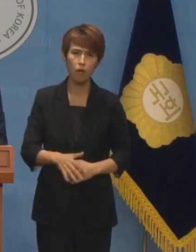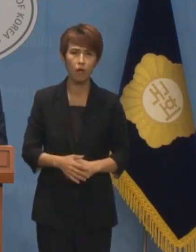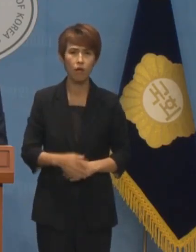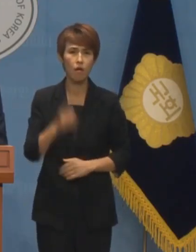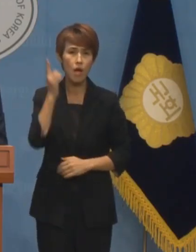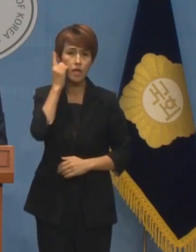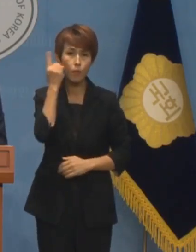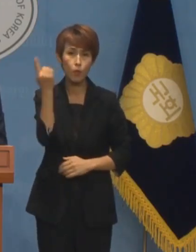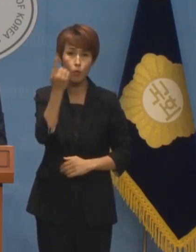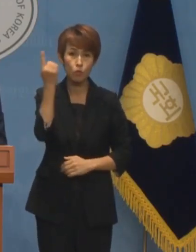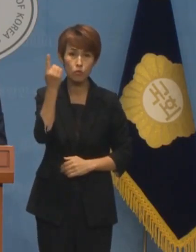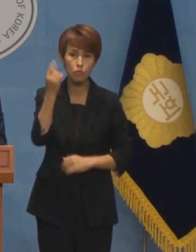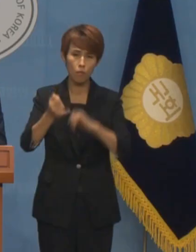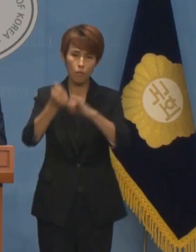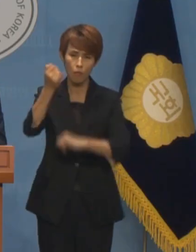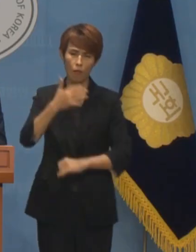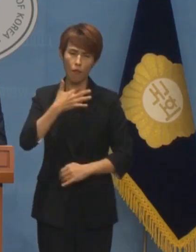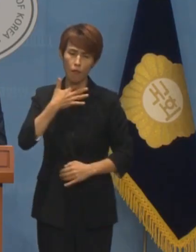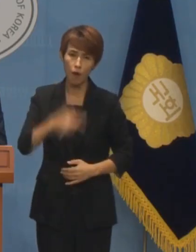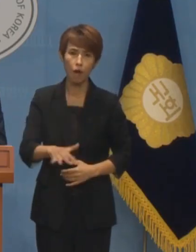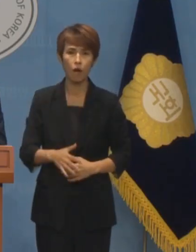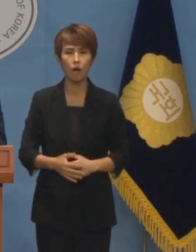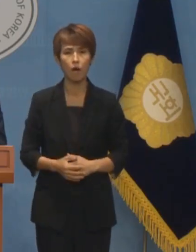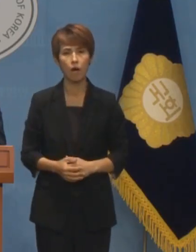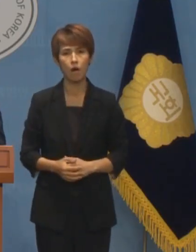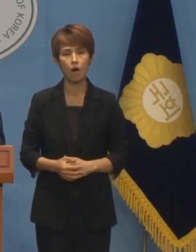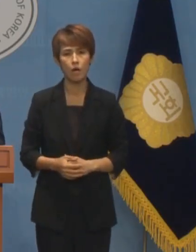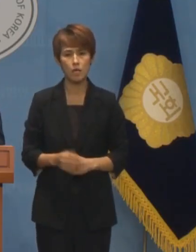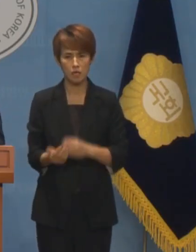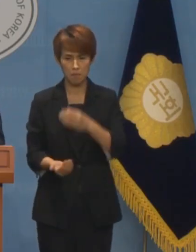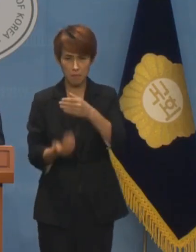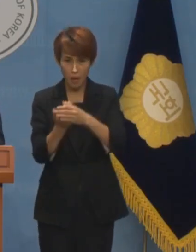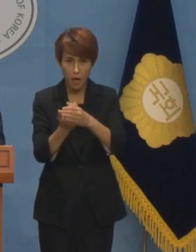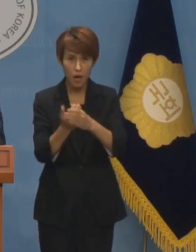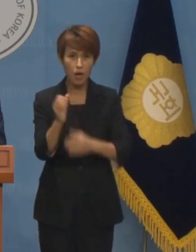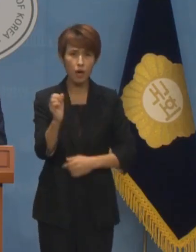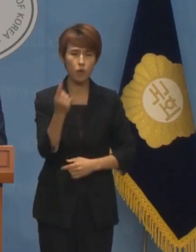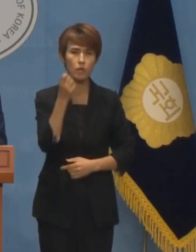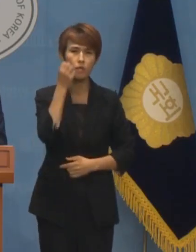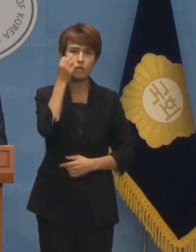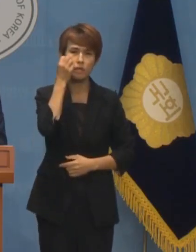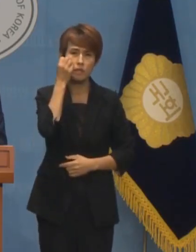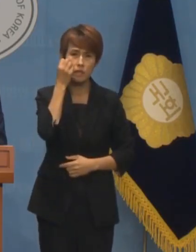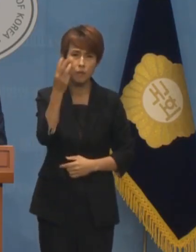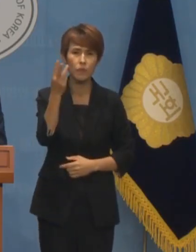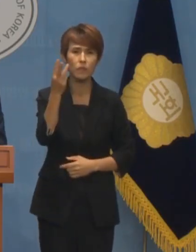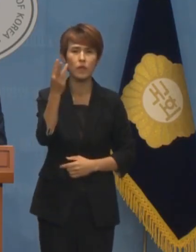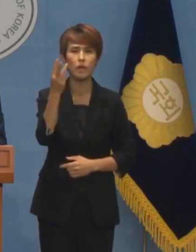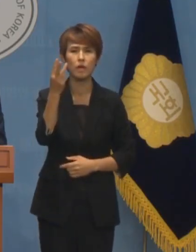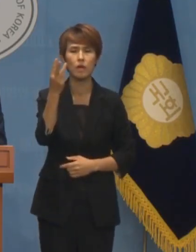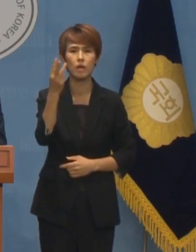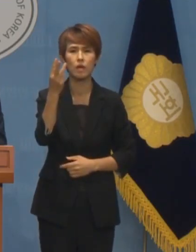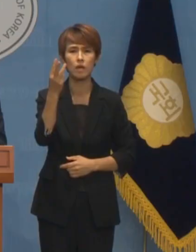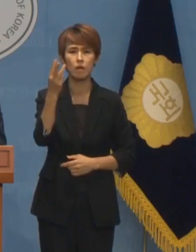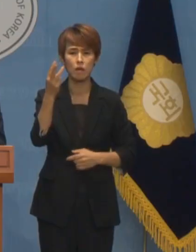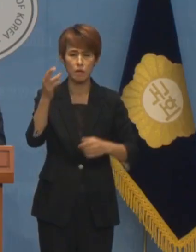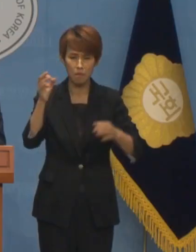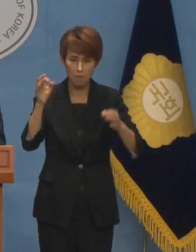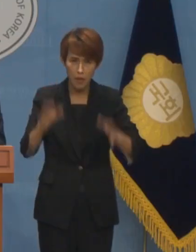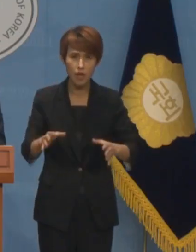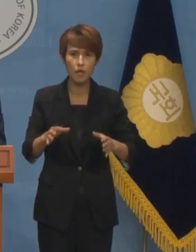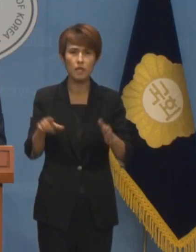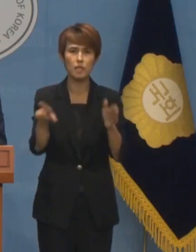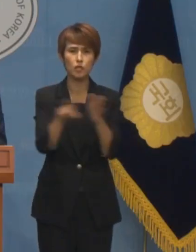핸드폰 요금도 연체한 적 없는데 이 사태 때문에 석 달 만에 신용불량자가 되게